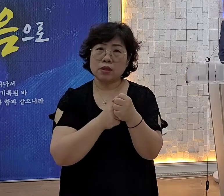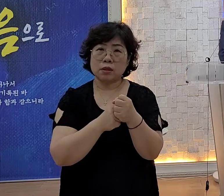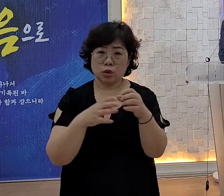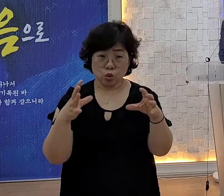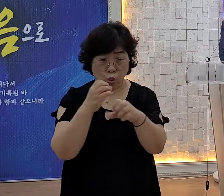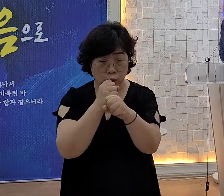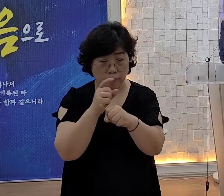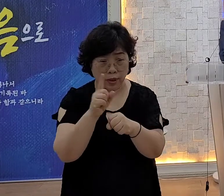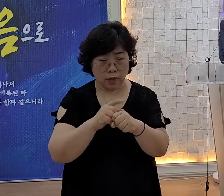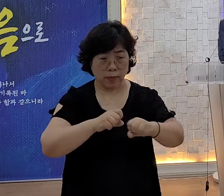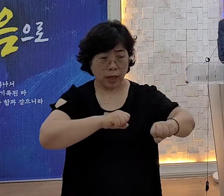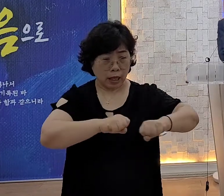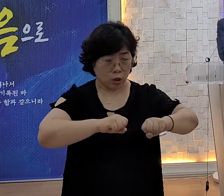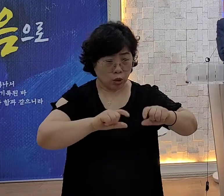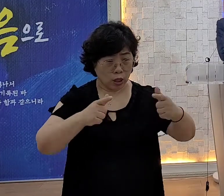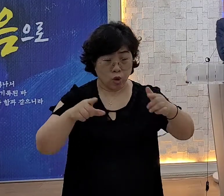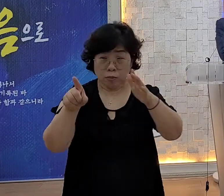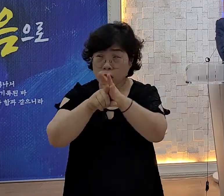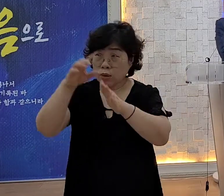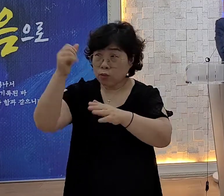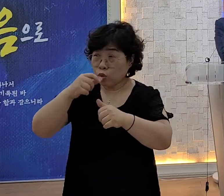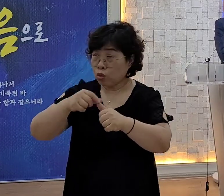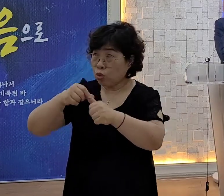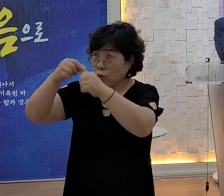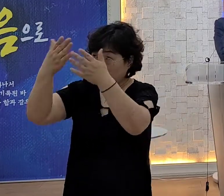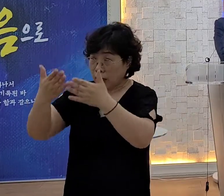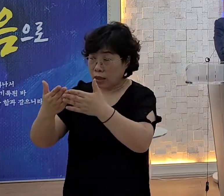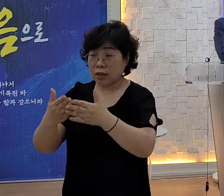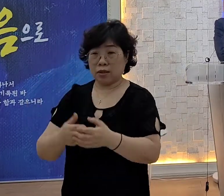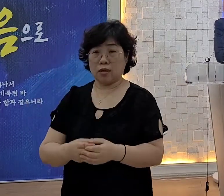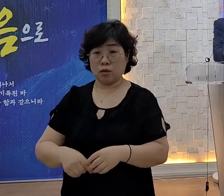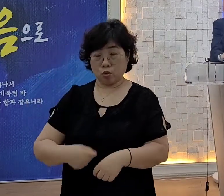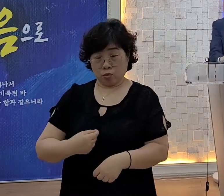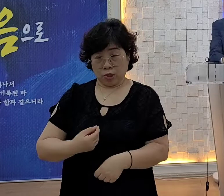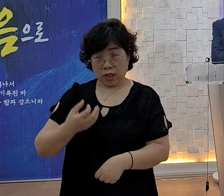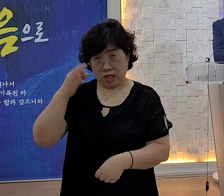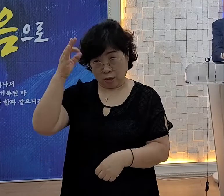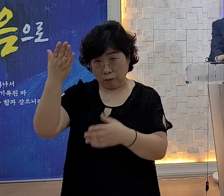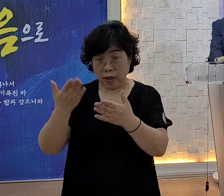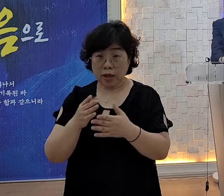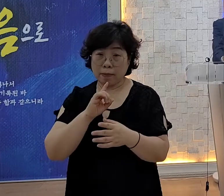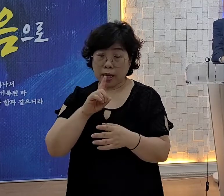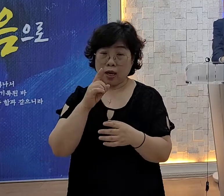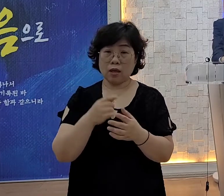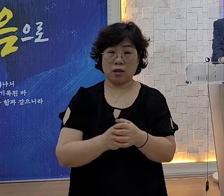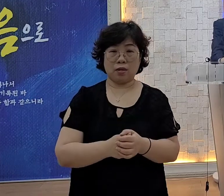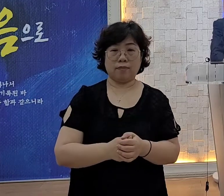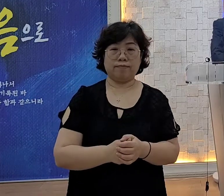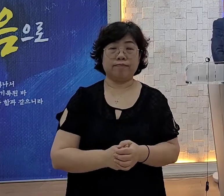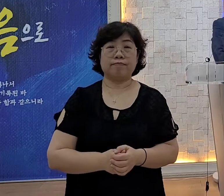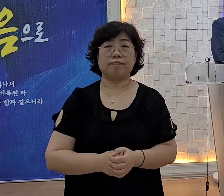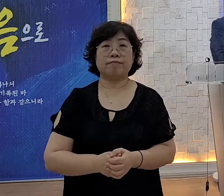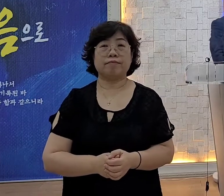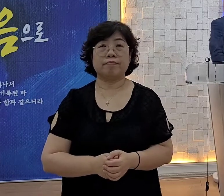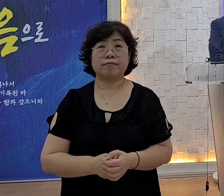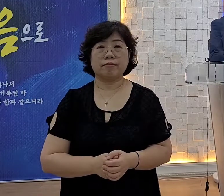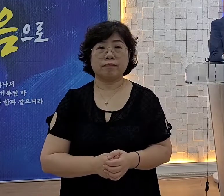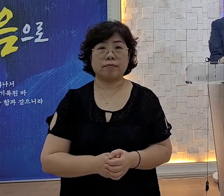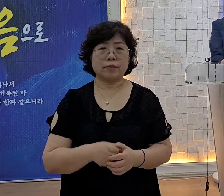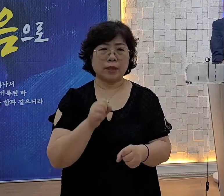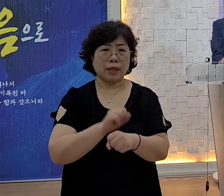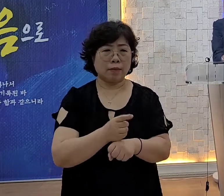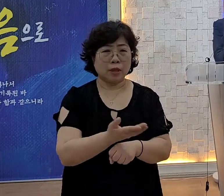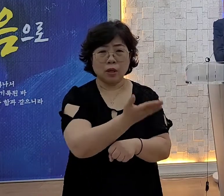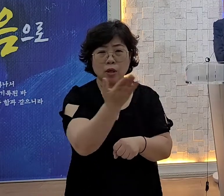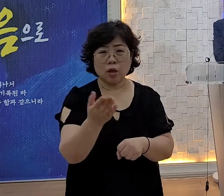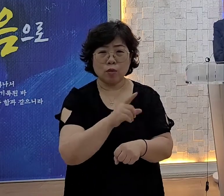행위가 아니고 믿음으로 어렵다함을 얻는다. 이 얘기를 오늘 하고자 하는 거예요. 그래서 이미 여러분들은